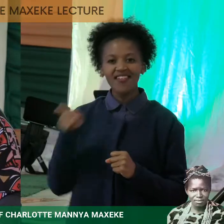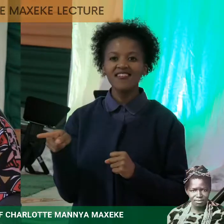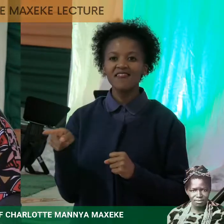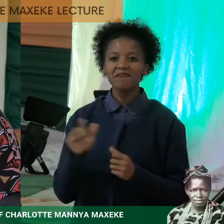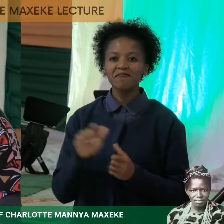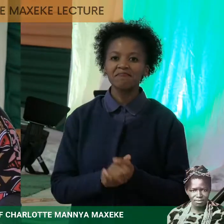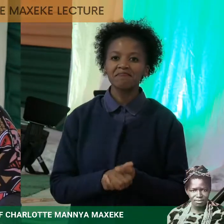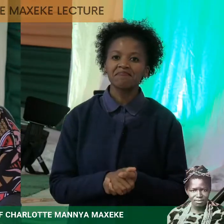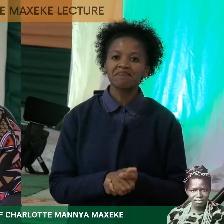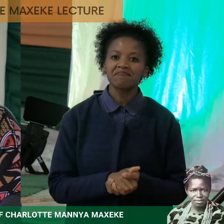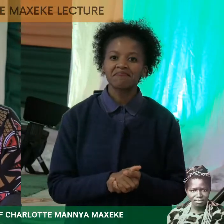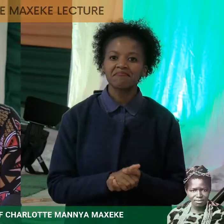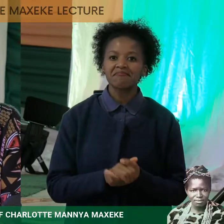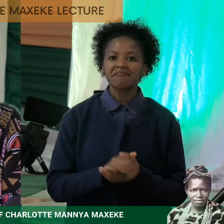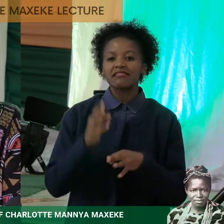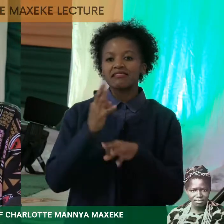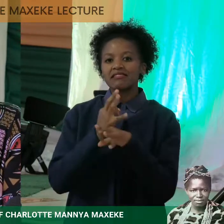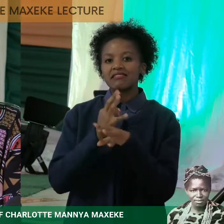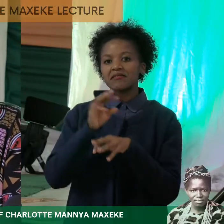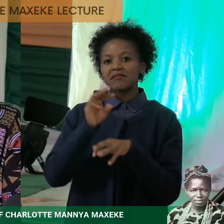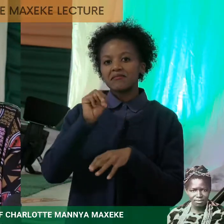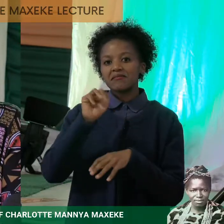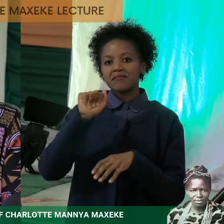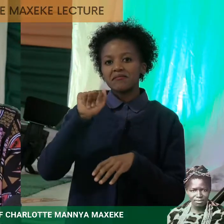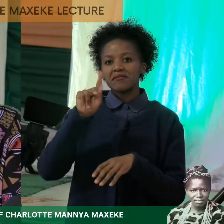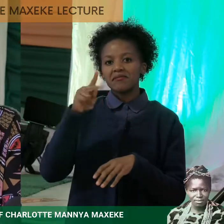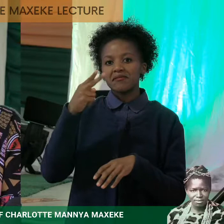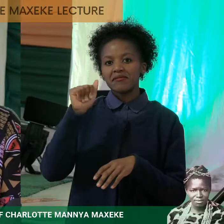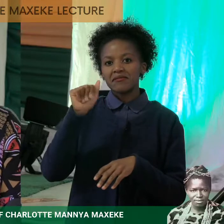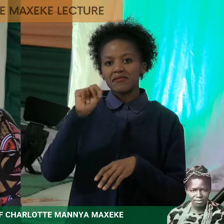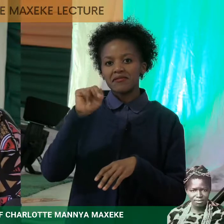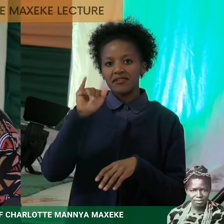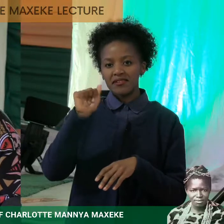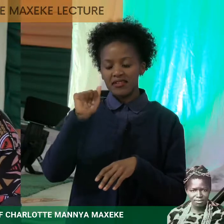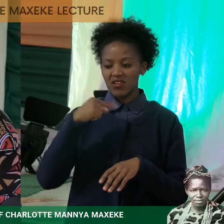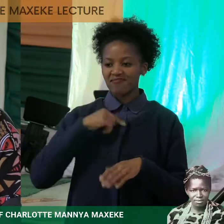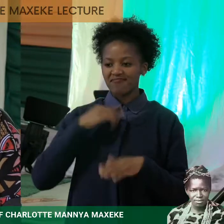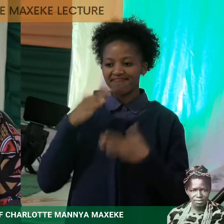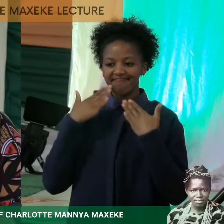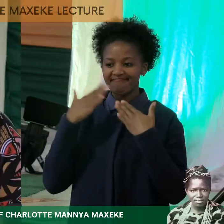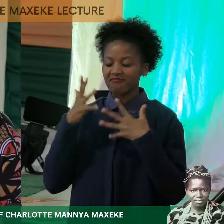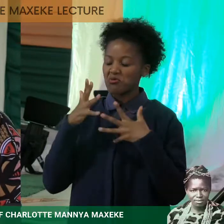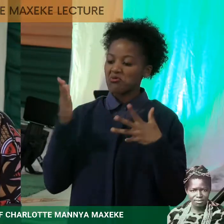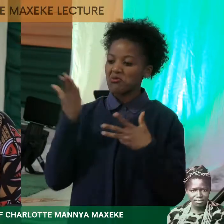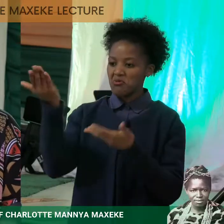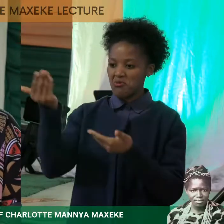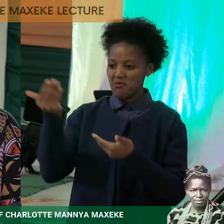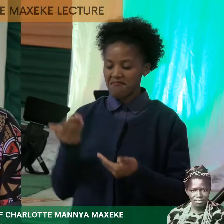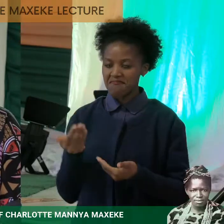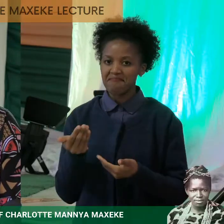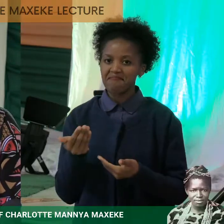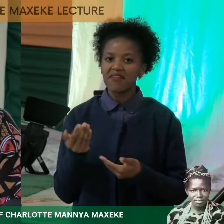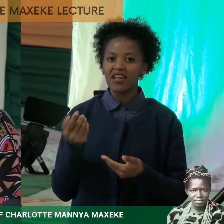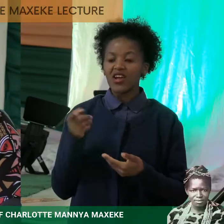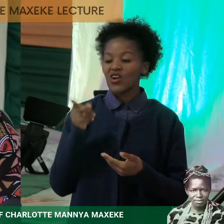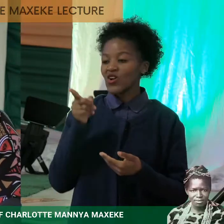Mr. Makhanya sibulela kakhulu ubukho bakho apha awungeze wena uyazi